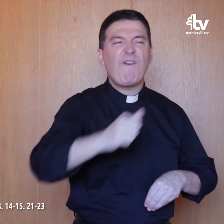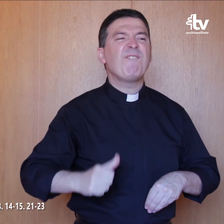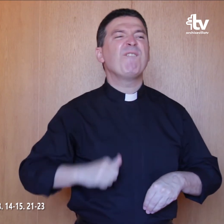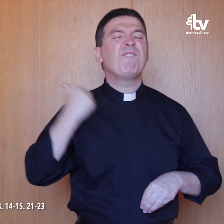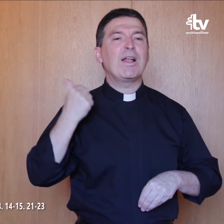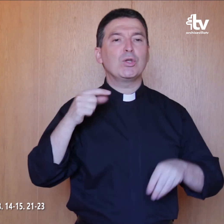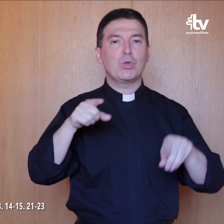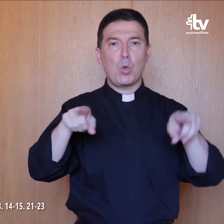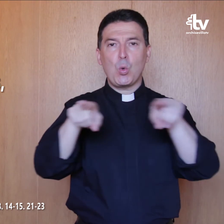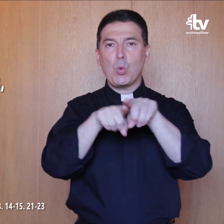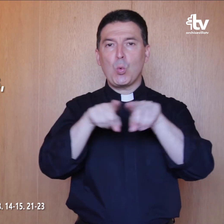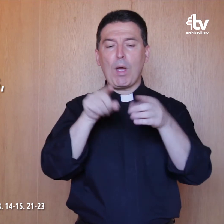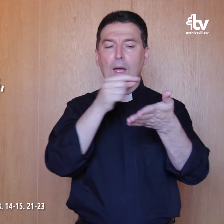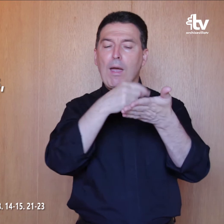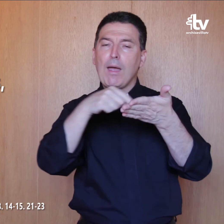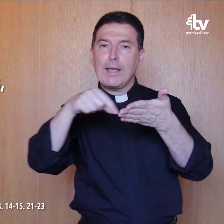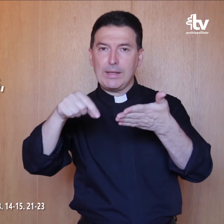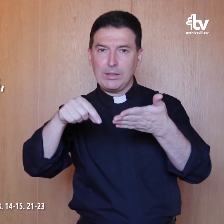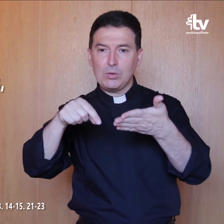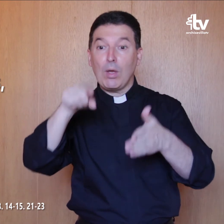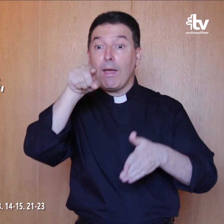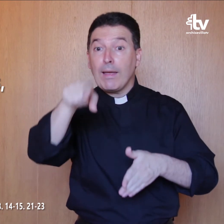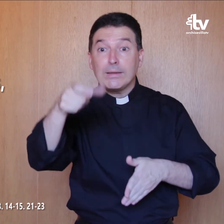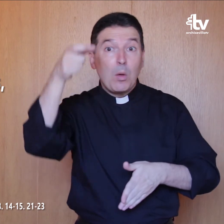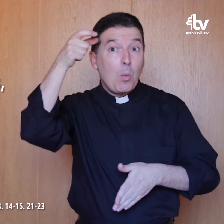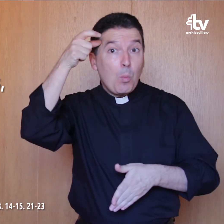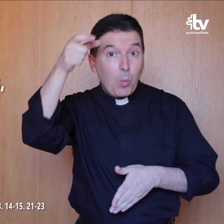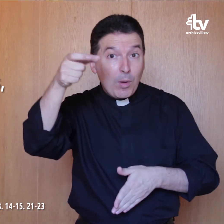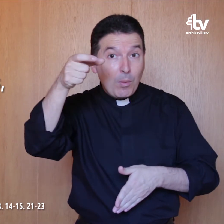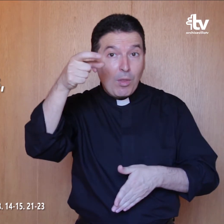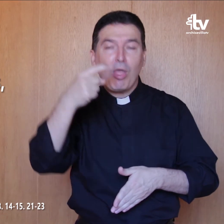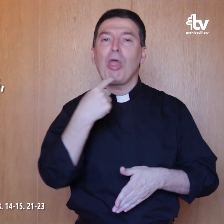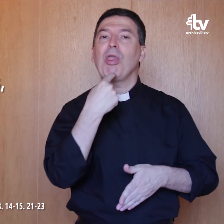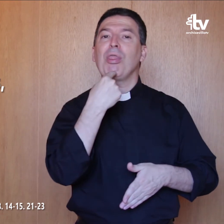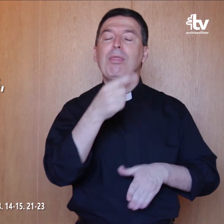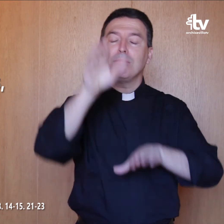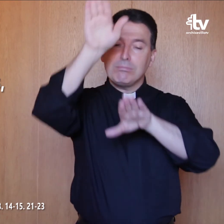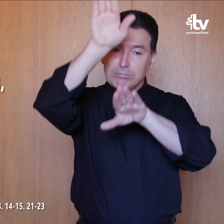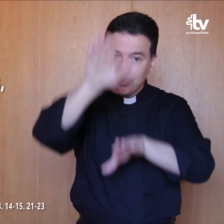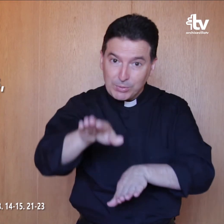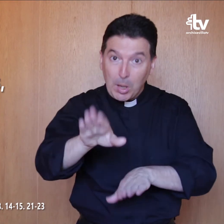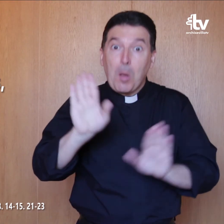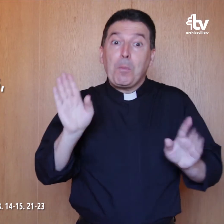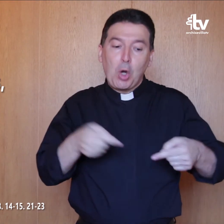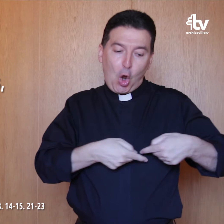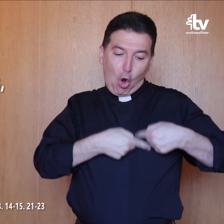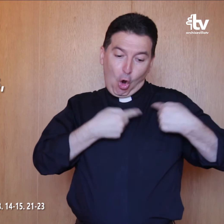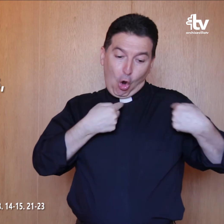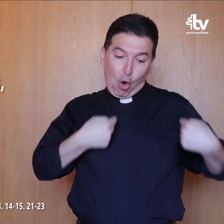Hipócritas, como está escrito, este pueblo me honra con los labios, pero su corazón